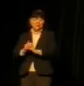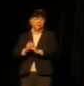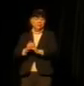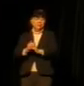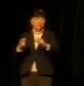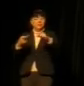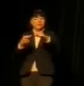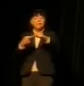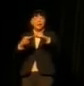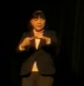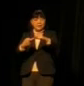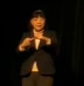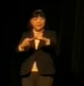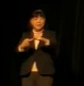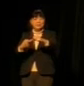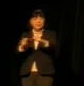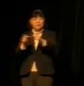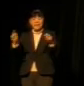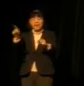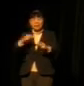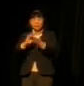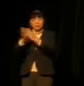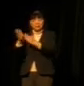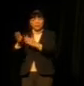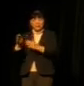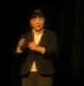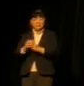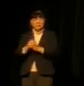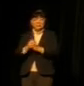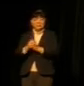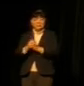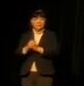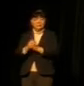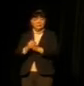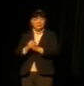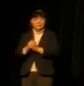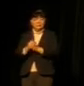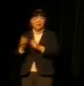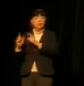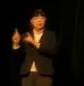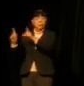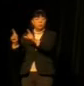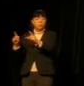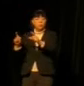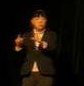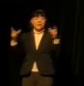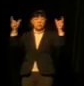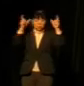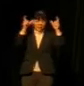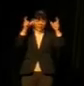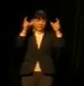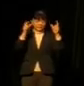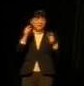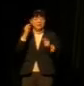山形県とか長野県とか、鹿島市の場合はね、山形県とか長野県とか東京都とか名古屋からね、お母